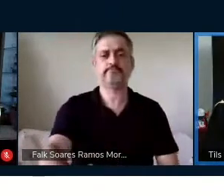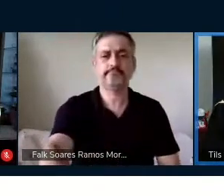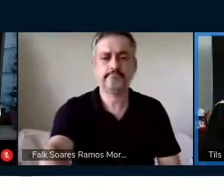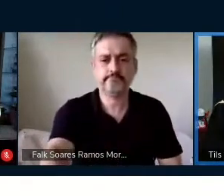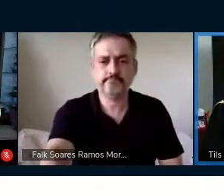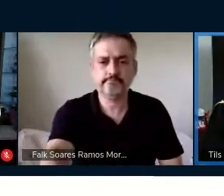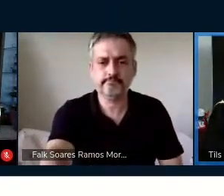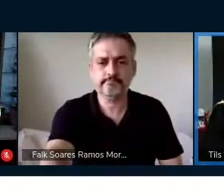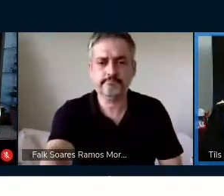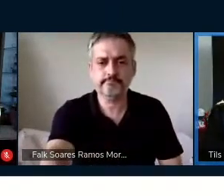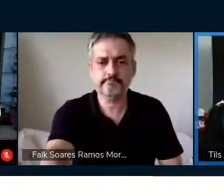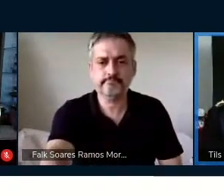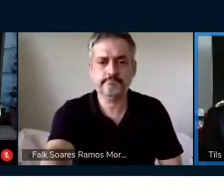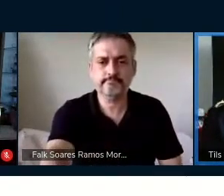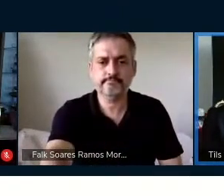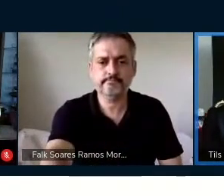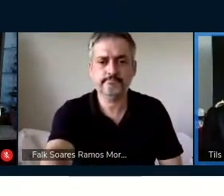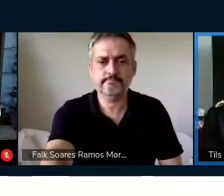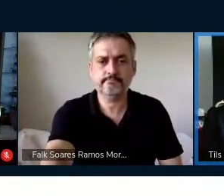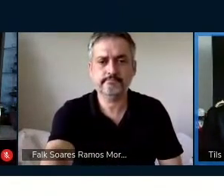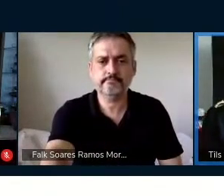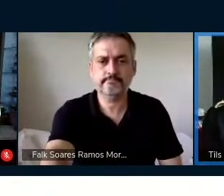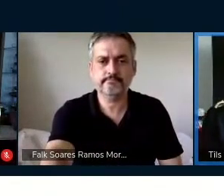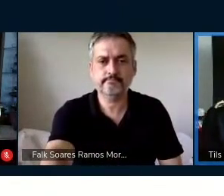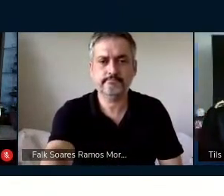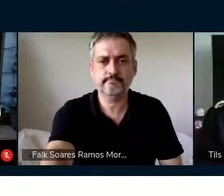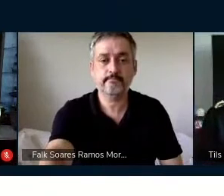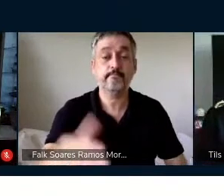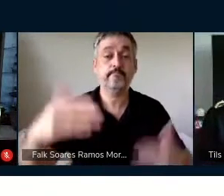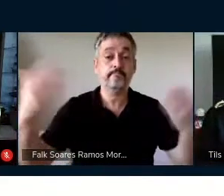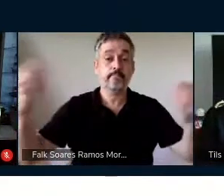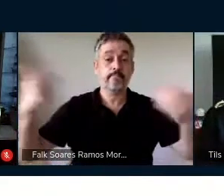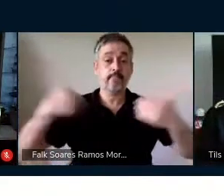contextos científicos, técnicos e tecnológicos.